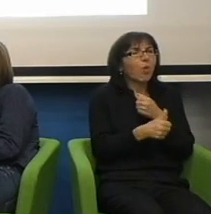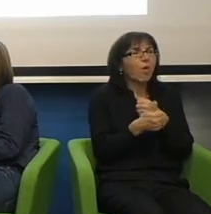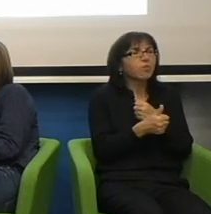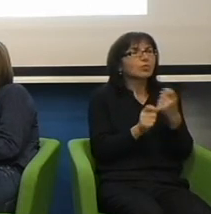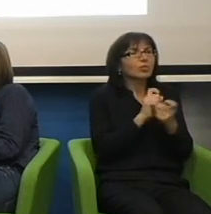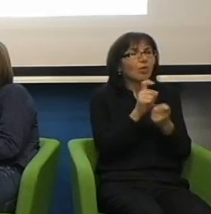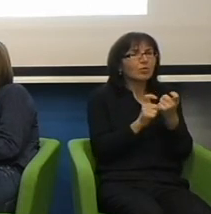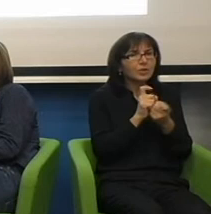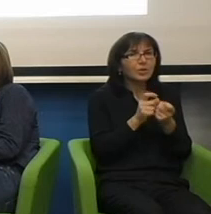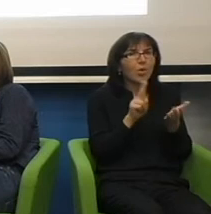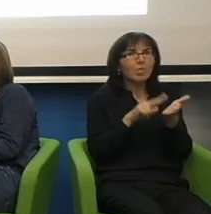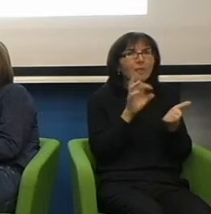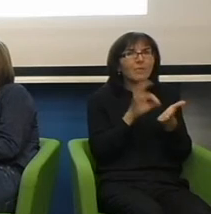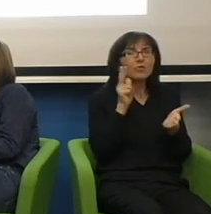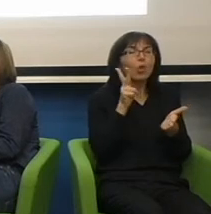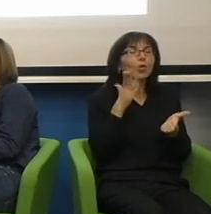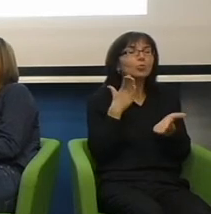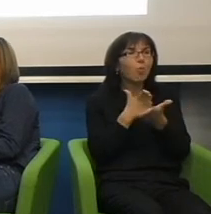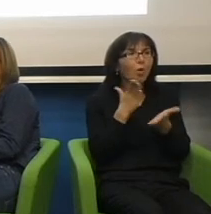Powiem pani, na pewno ktoś im pomógł.